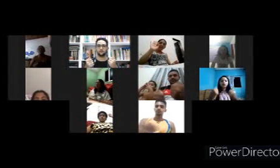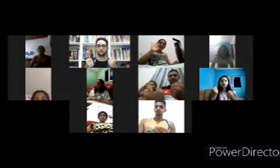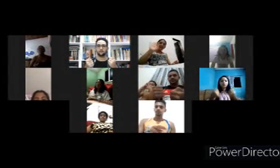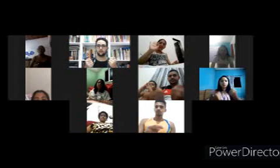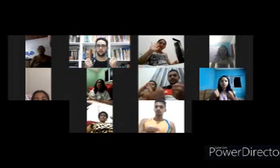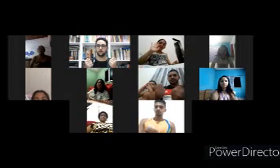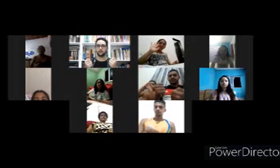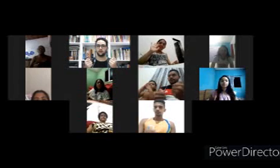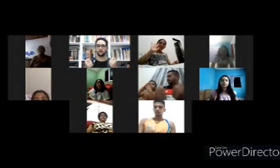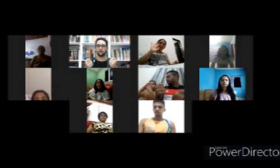Oi.